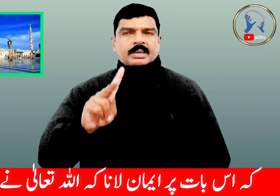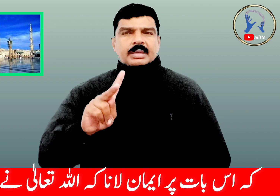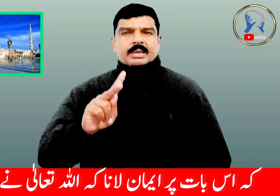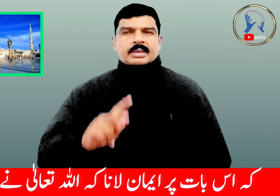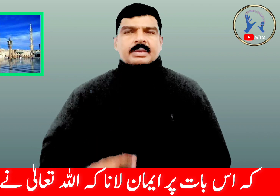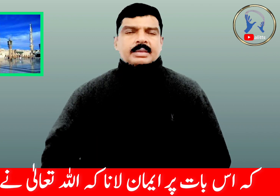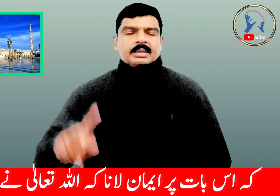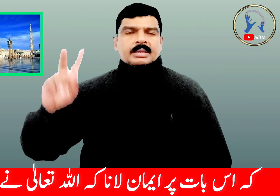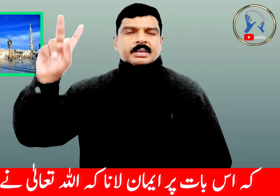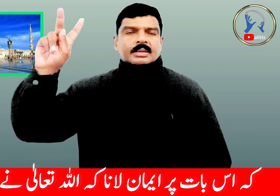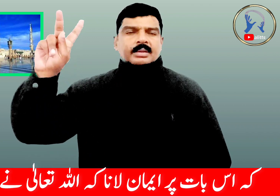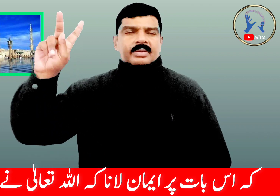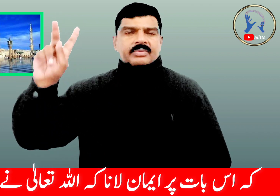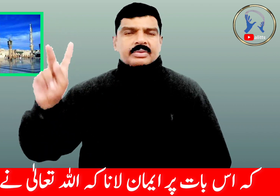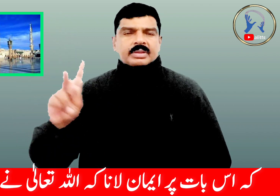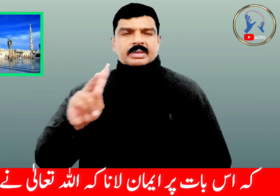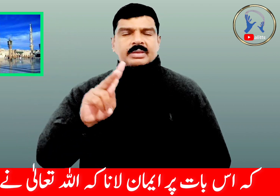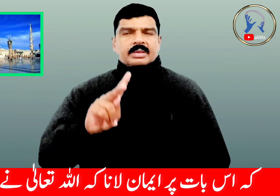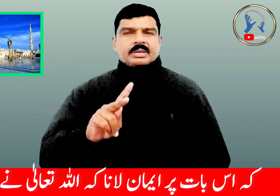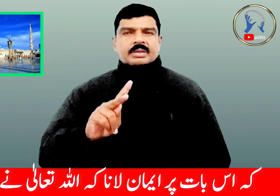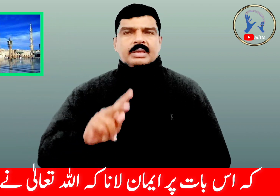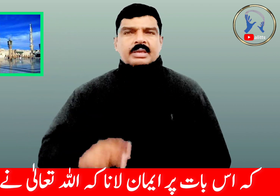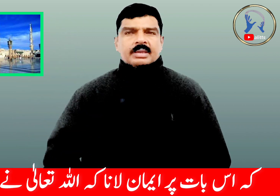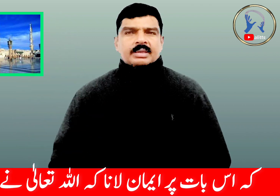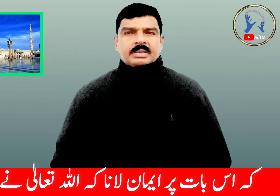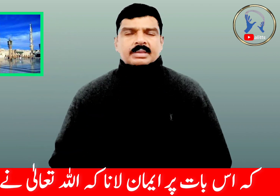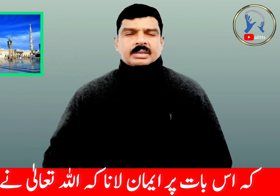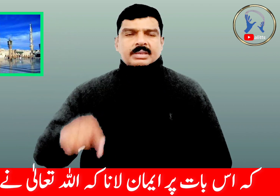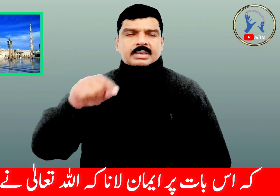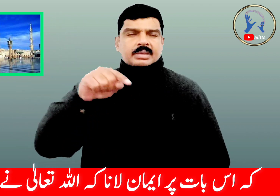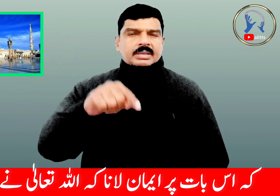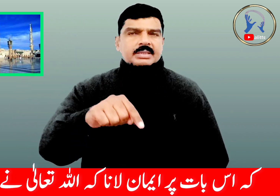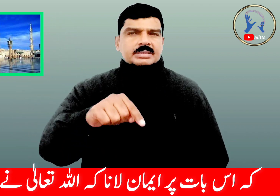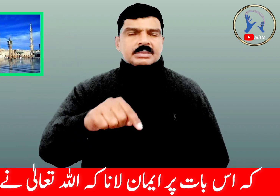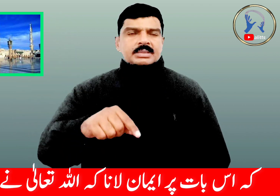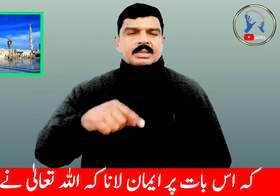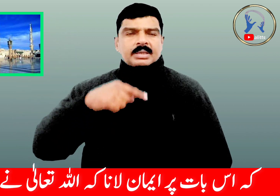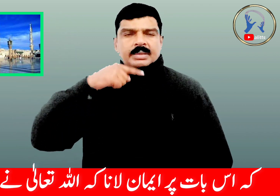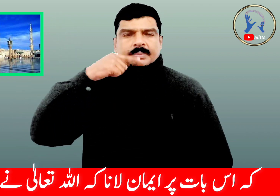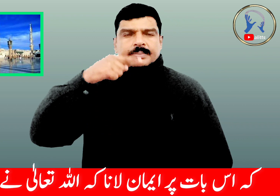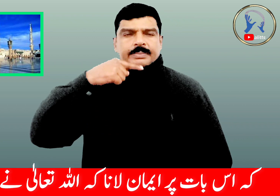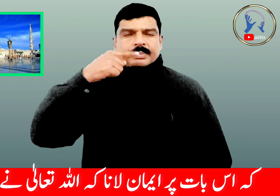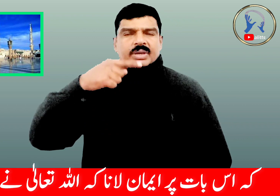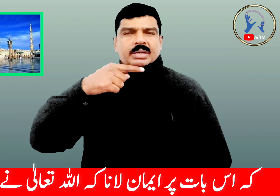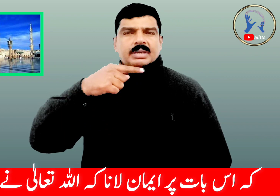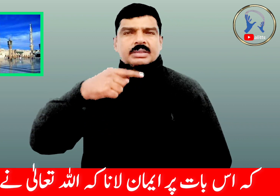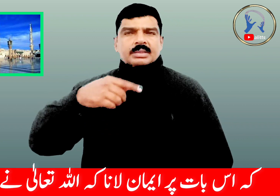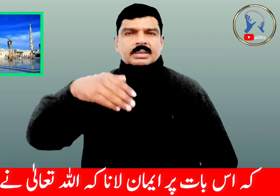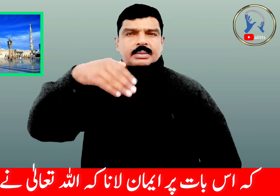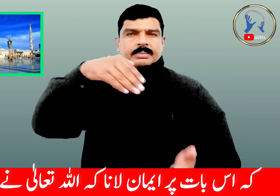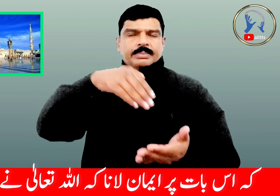کہ کاف اور ہے کہ اس بات